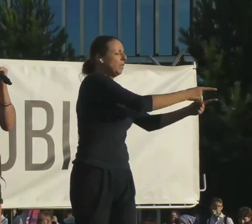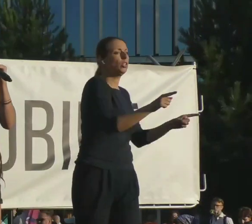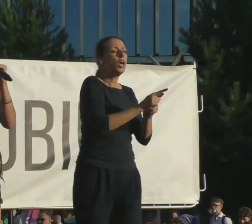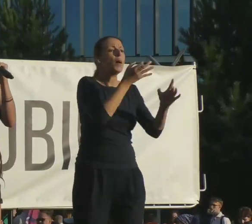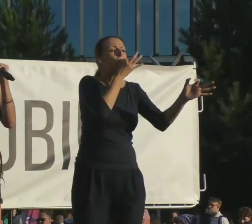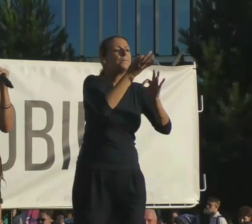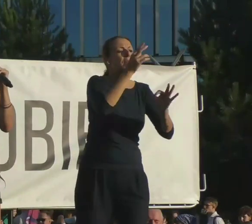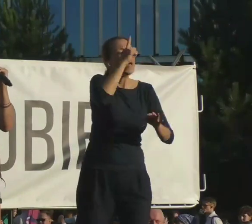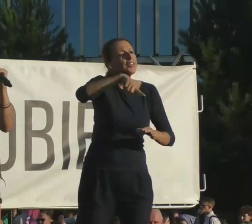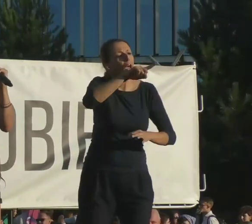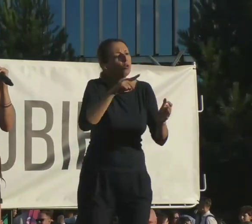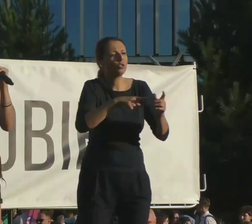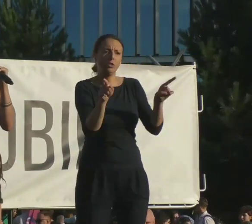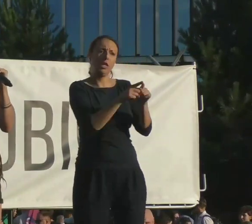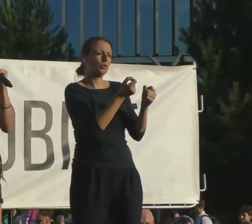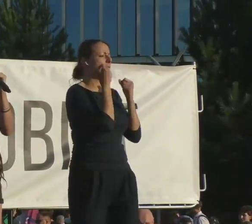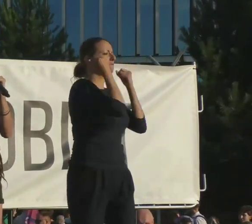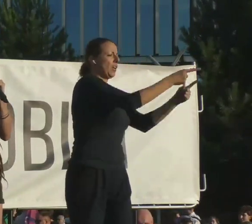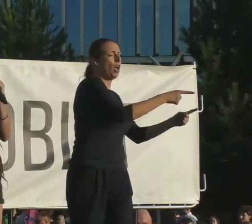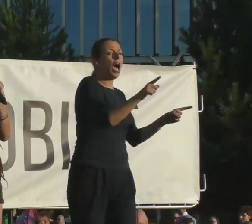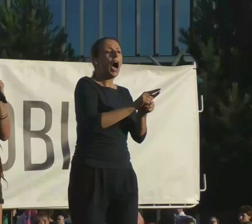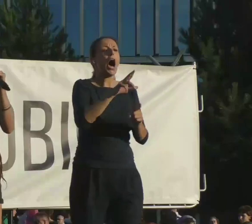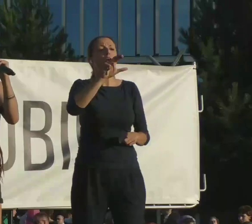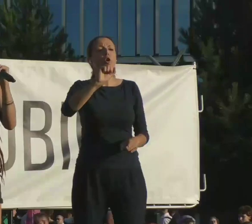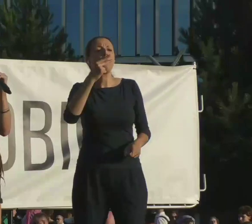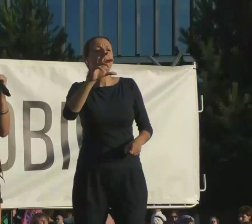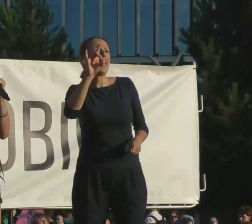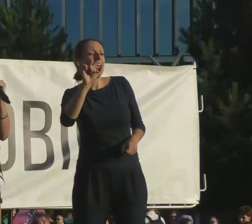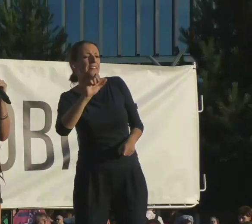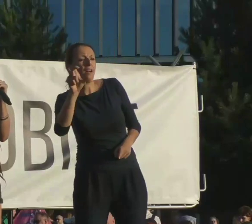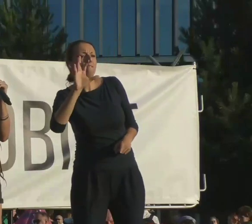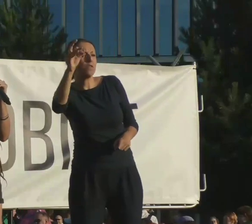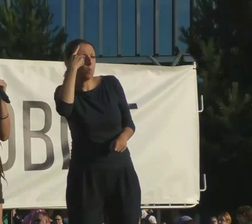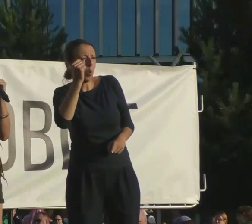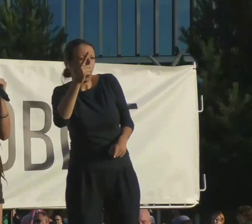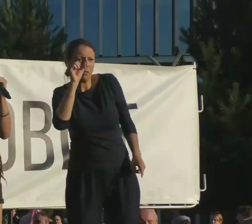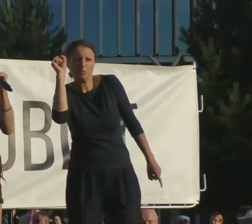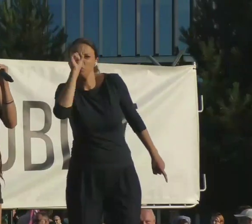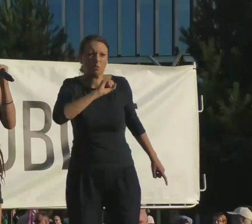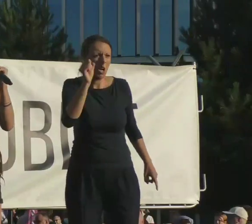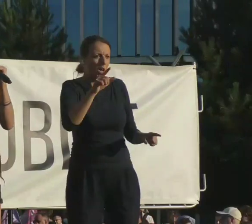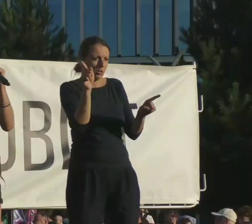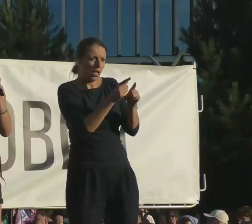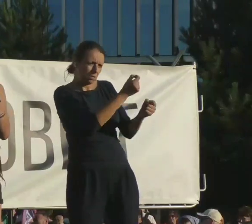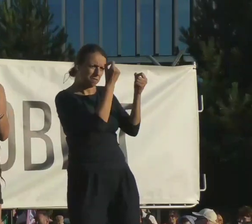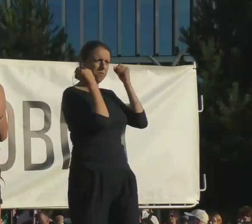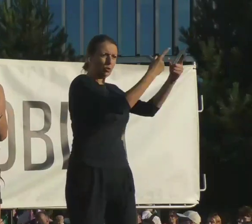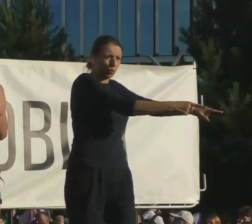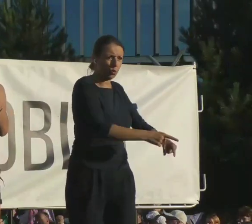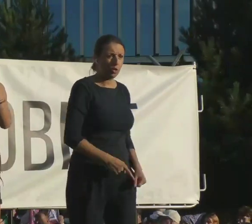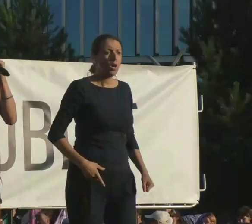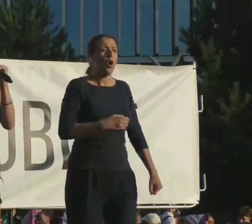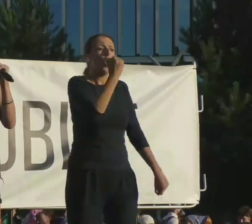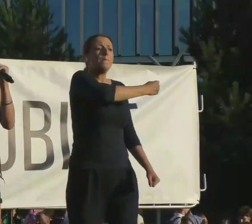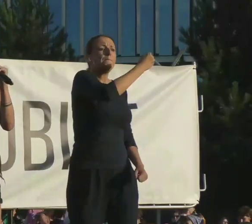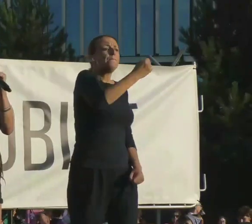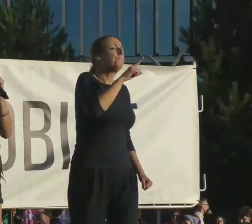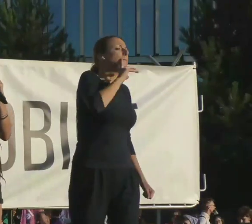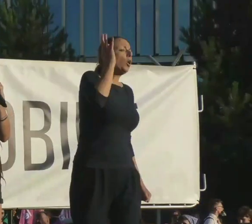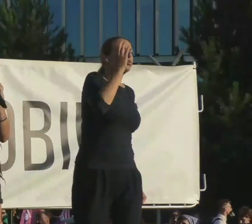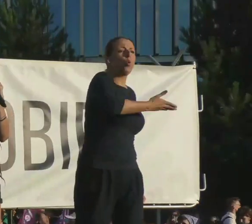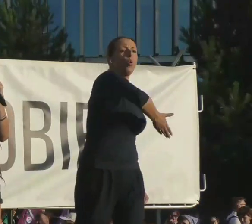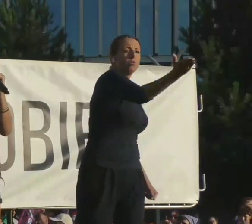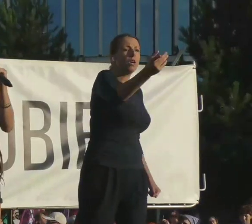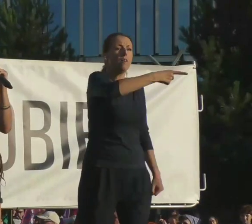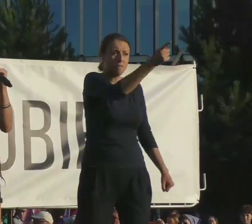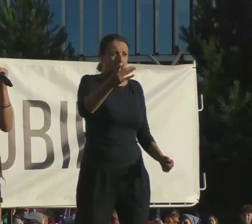I miejsce tego durnego pomysłu Romana Giertycha też jest w koszu na śmieci. Posłowie i posłanki,